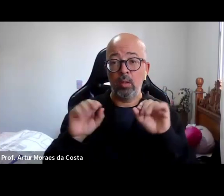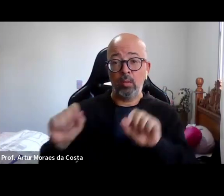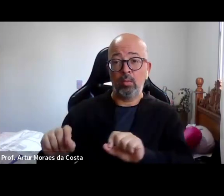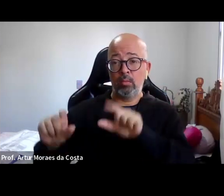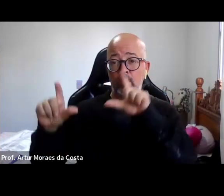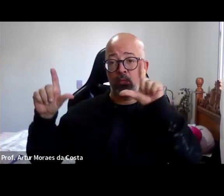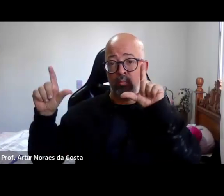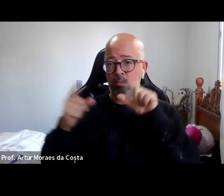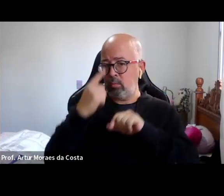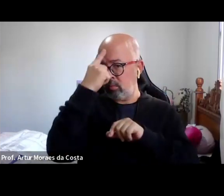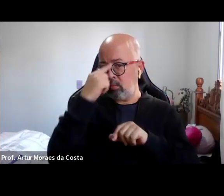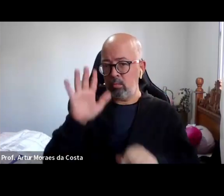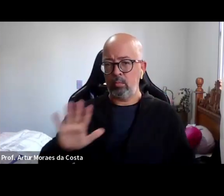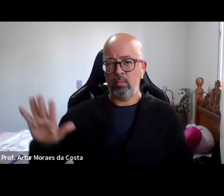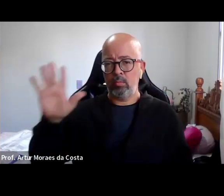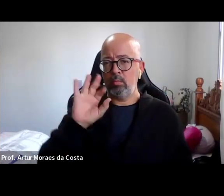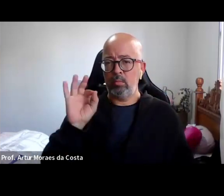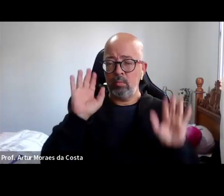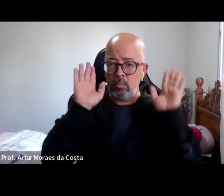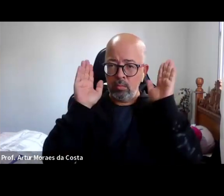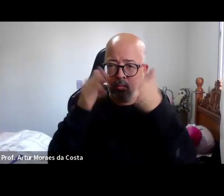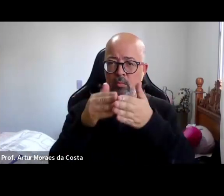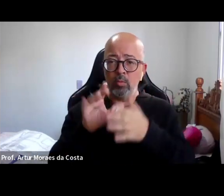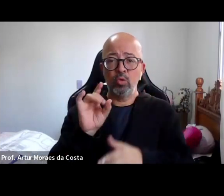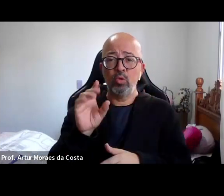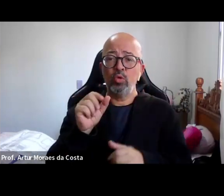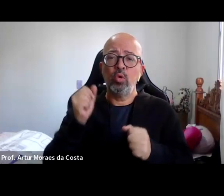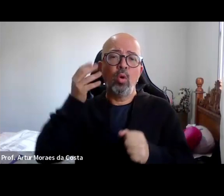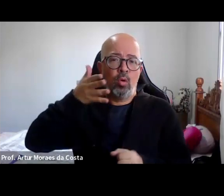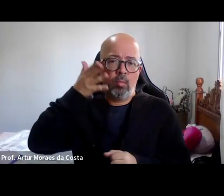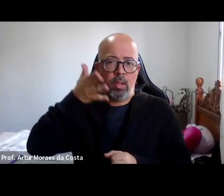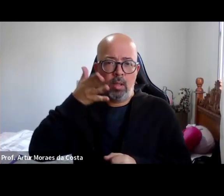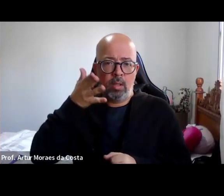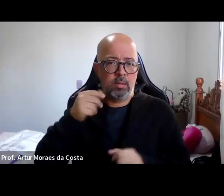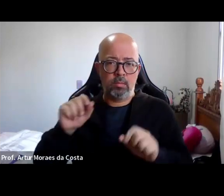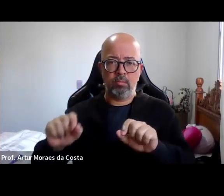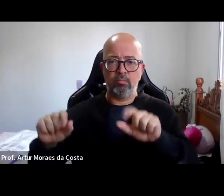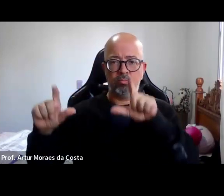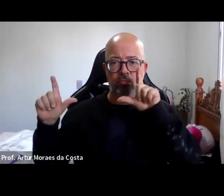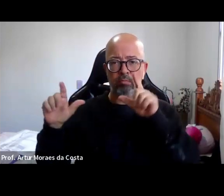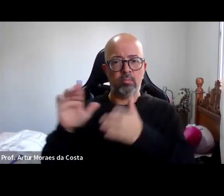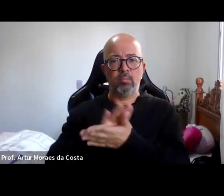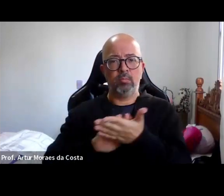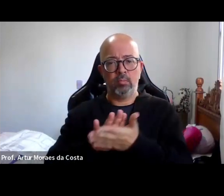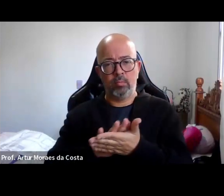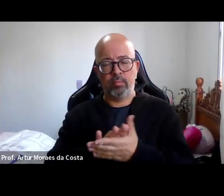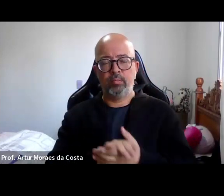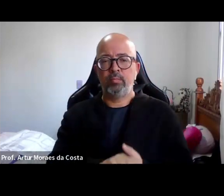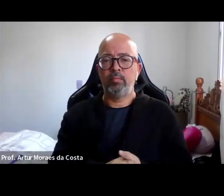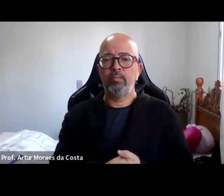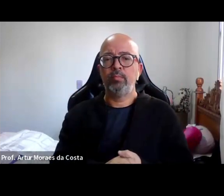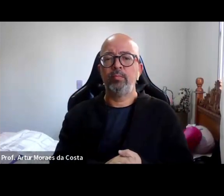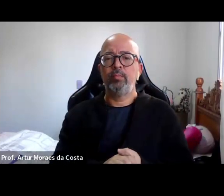eh eh es más quienes Ven y oyen si quieren pueden cerrar los ojos mientras no se duerman